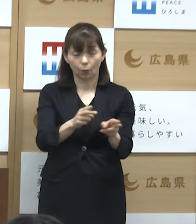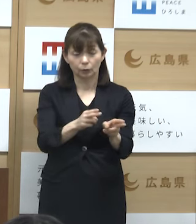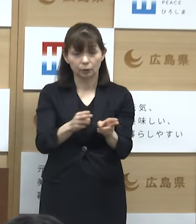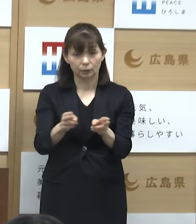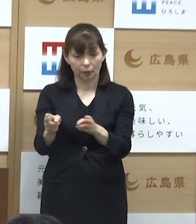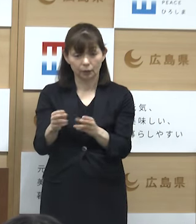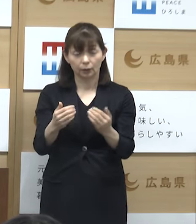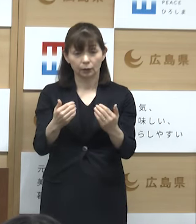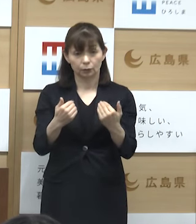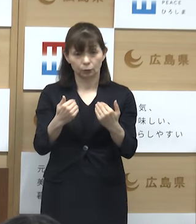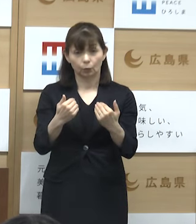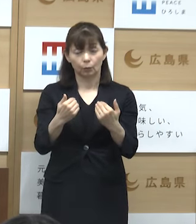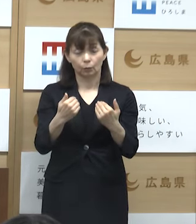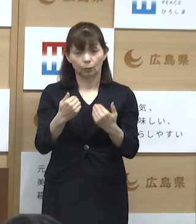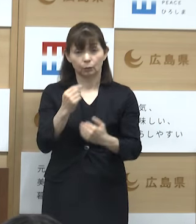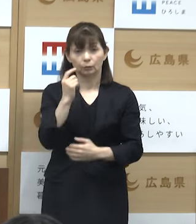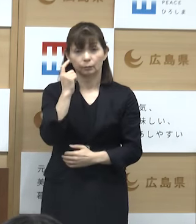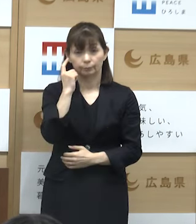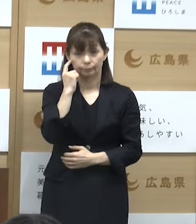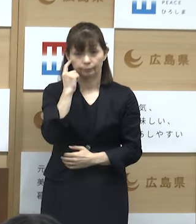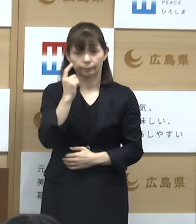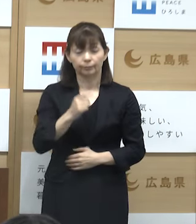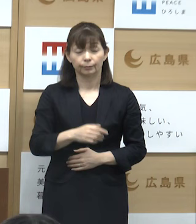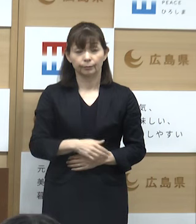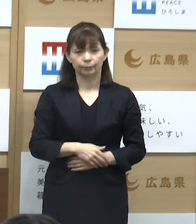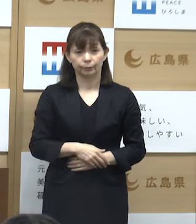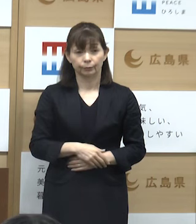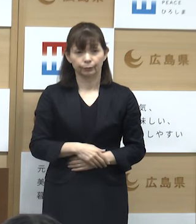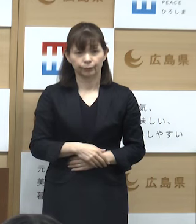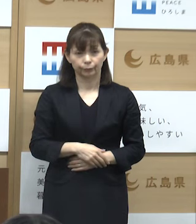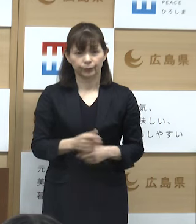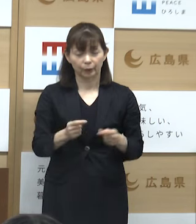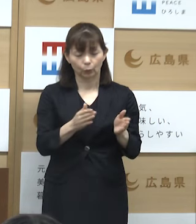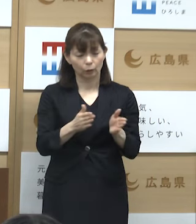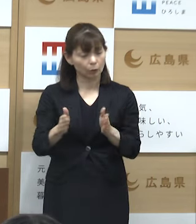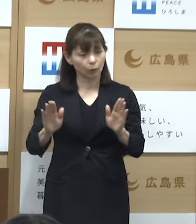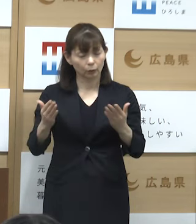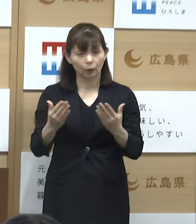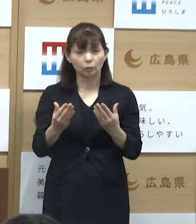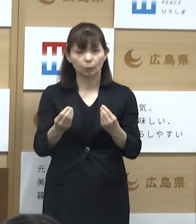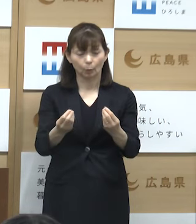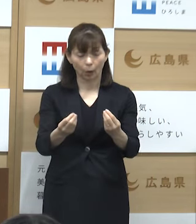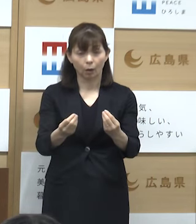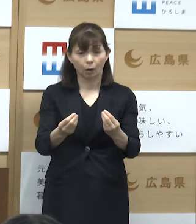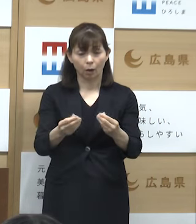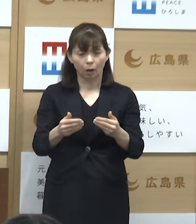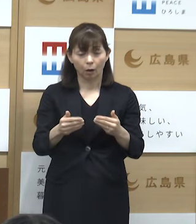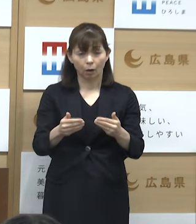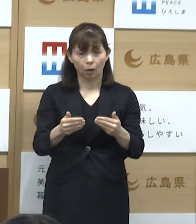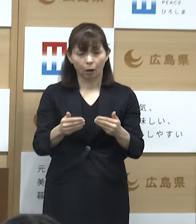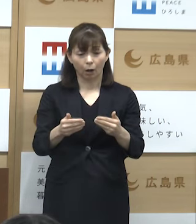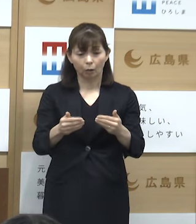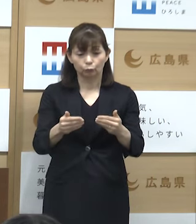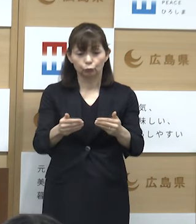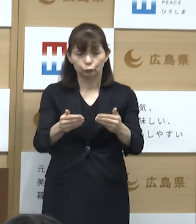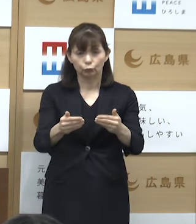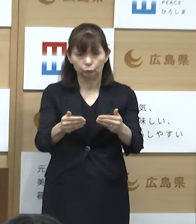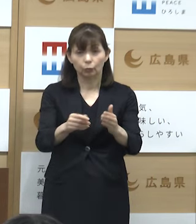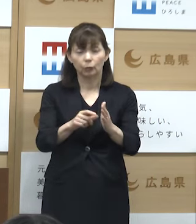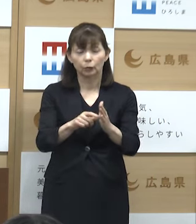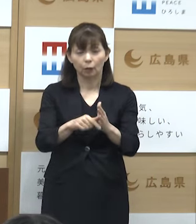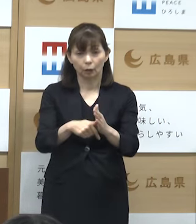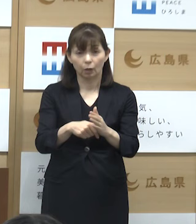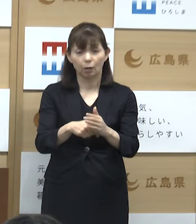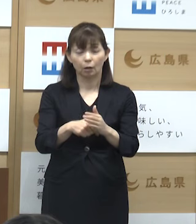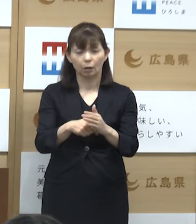ふうに、思います。まあ、それをせずにやるとどんどんこういうふうにですね、まあ、すぐに想定されますよ